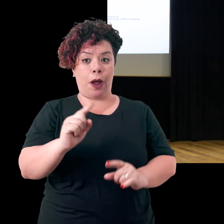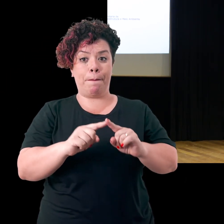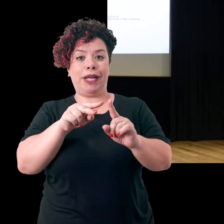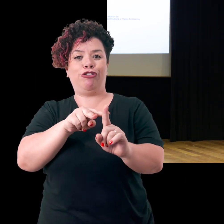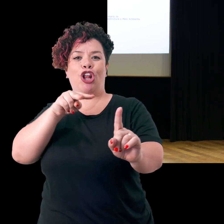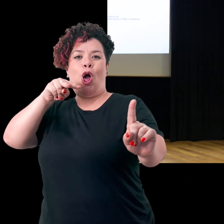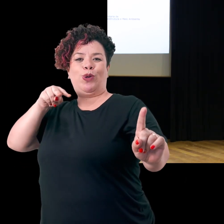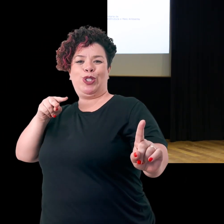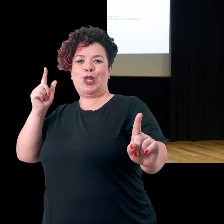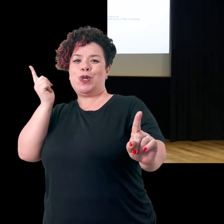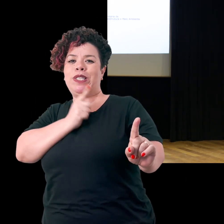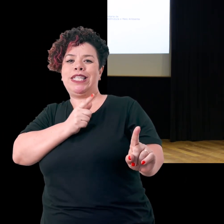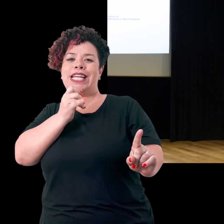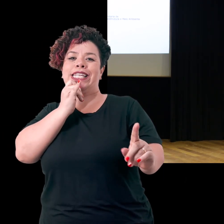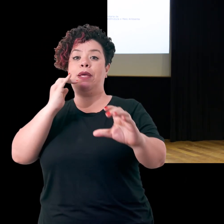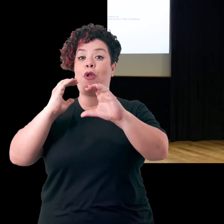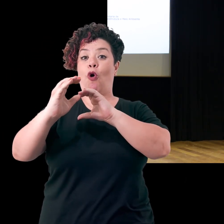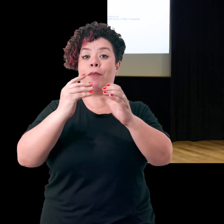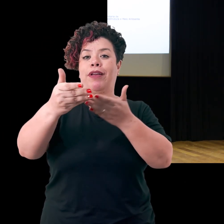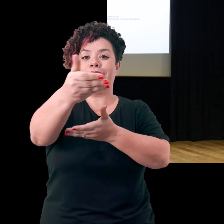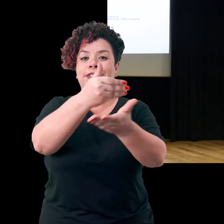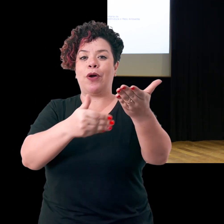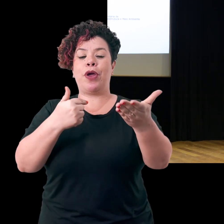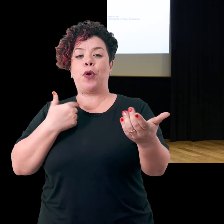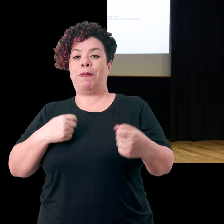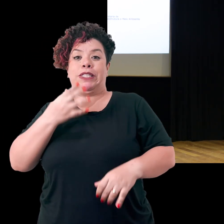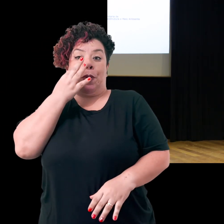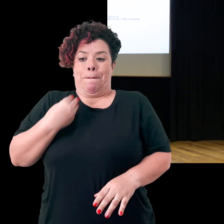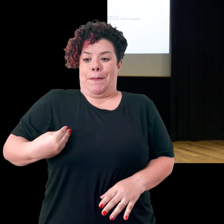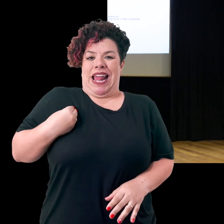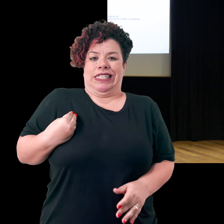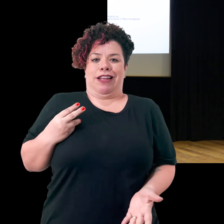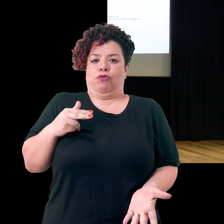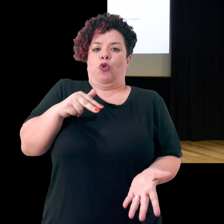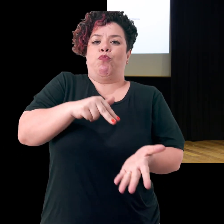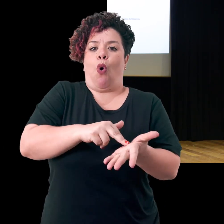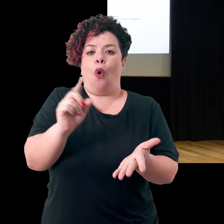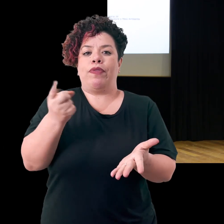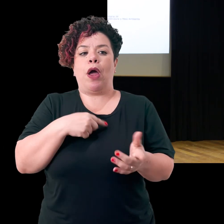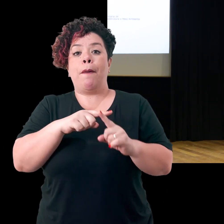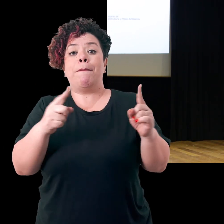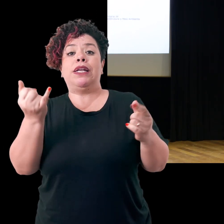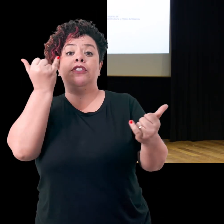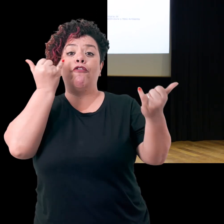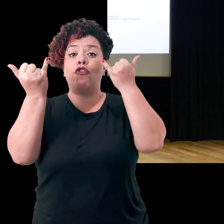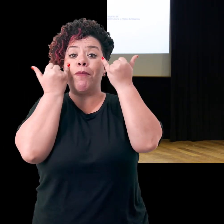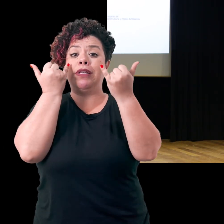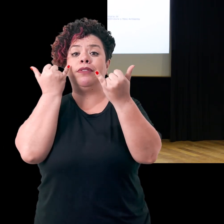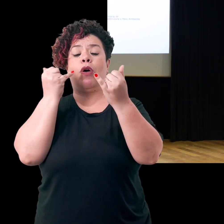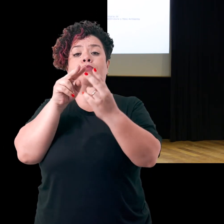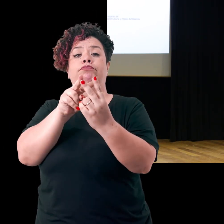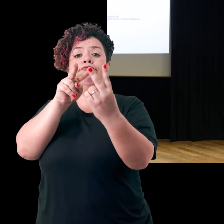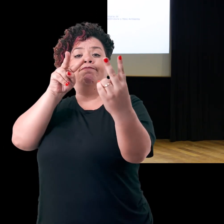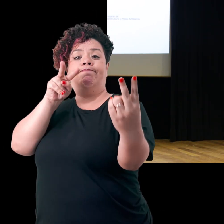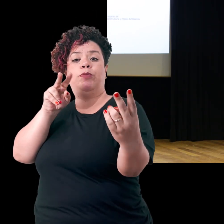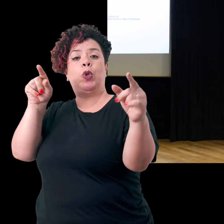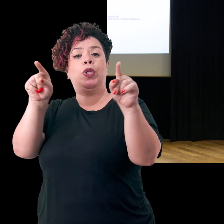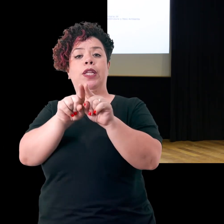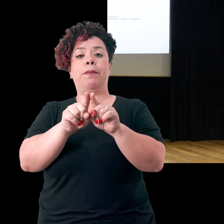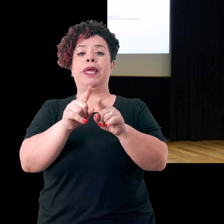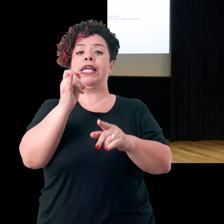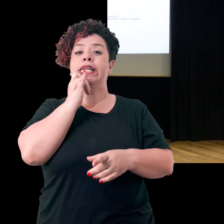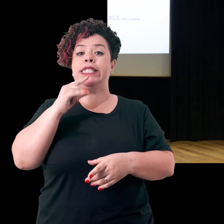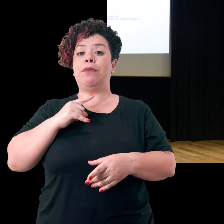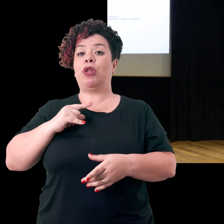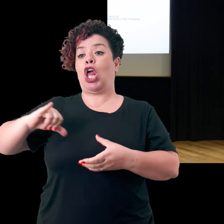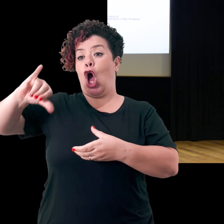Tecnologias baseadas na comunicação, né? na informação remota, que economiza